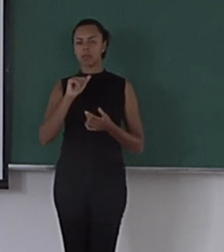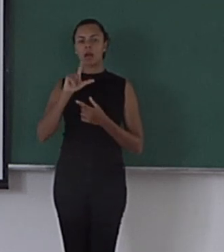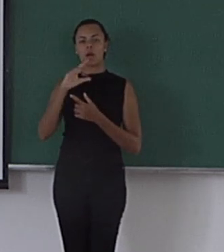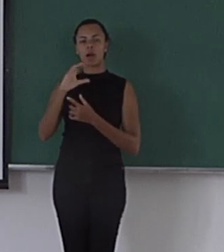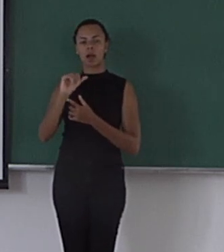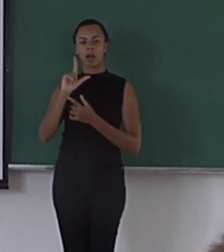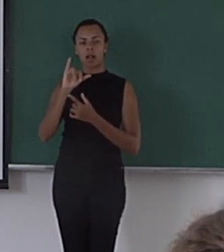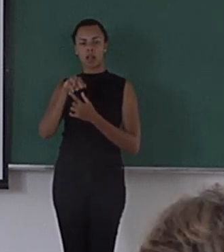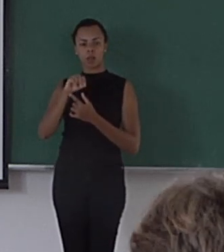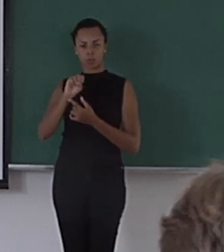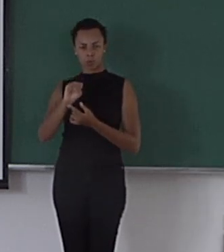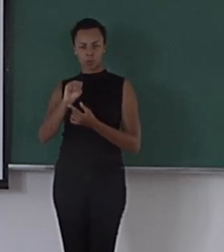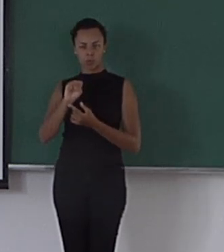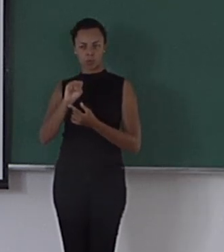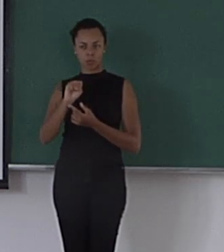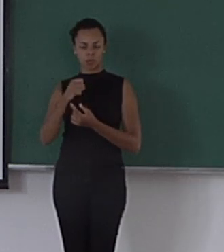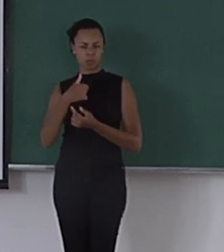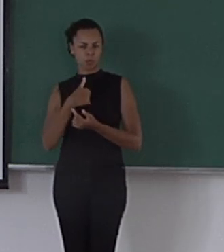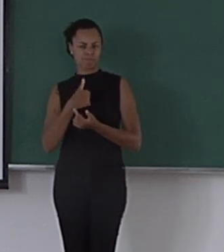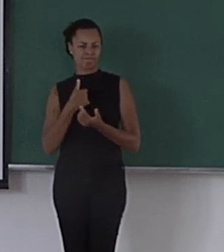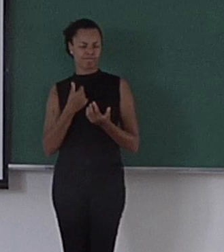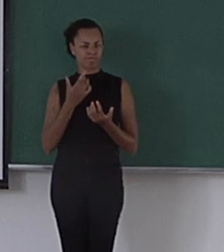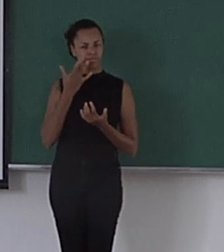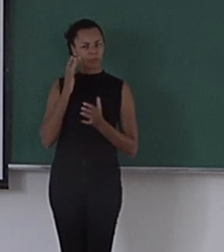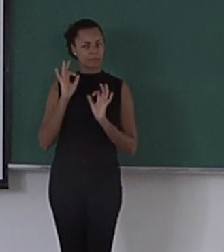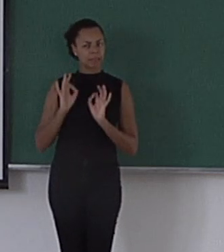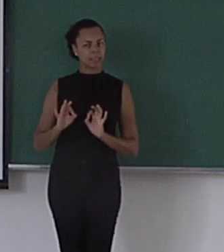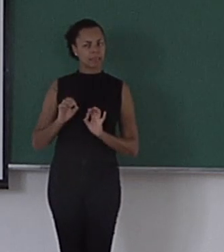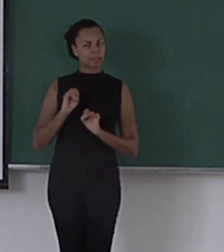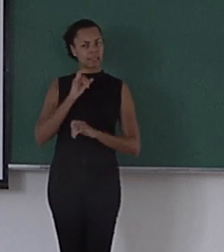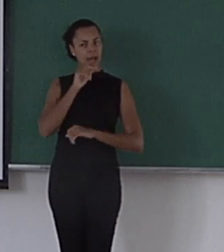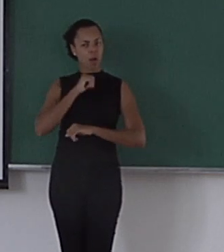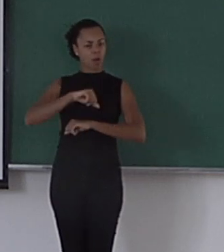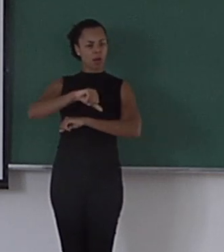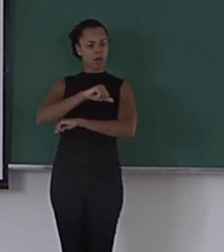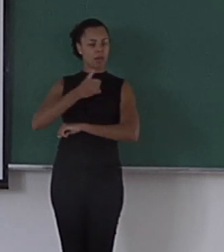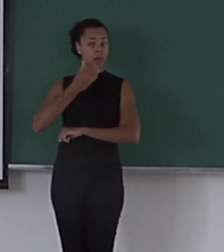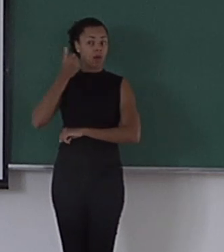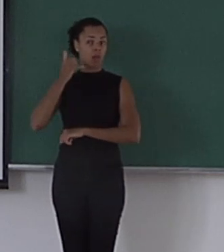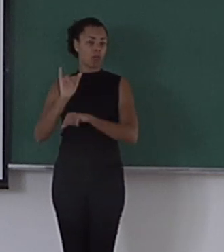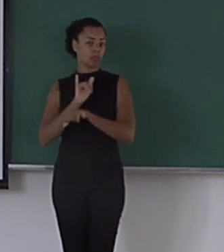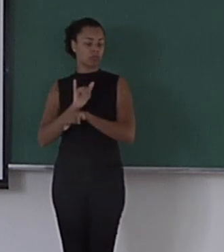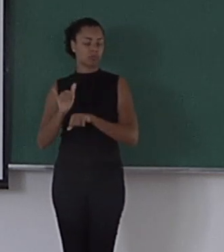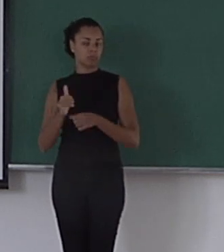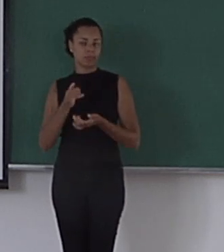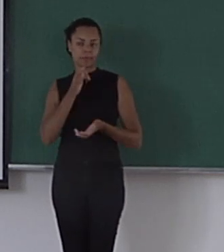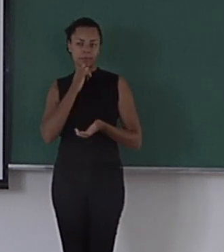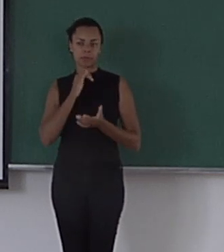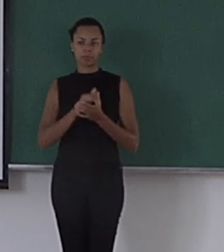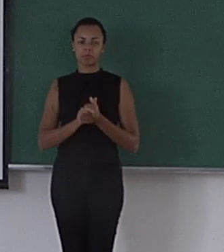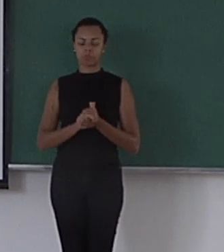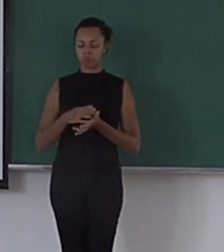alcalinos, né? Sim. Eu não tenho certeza se água às vezes é a melhor solução. Sim. Por exemplo, você está